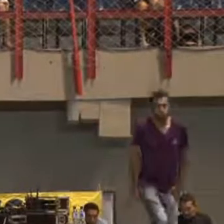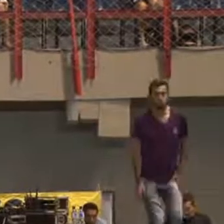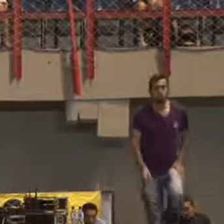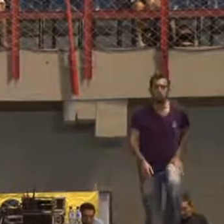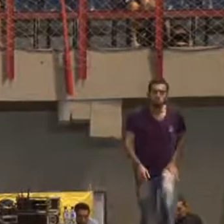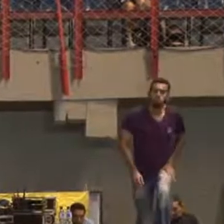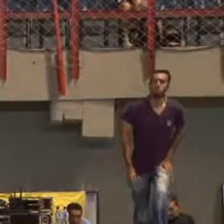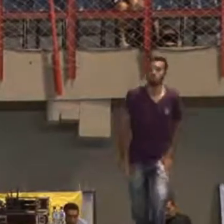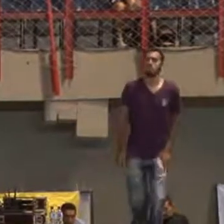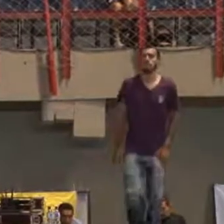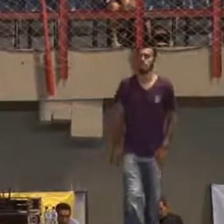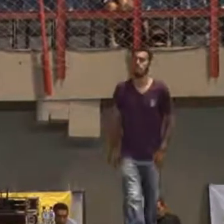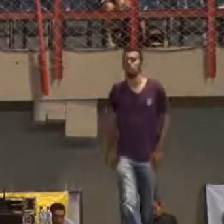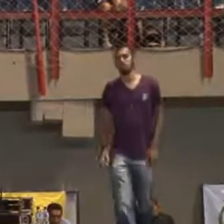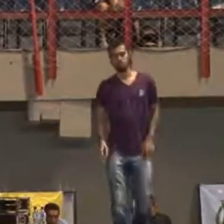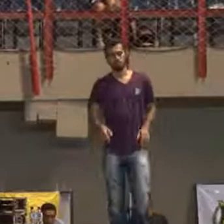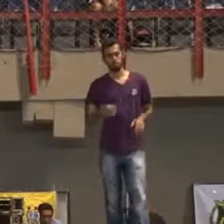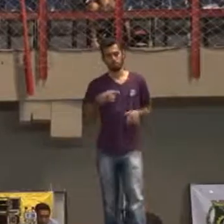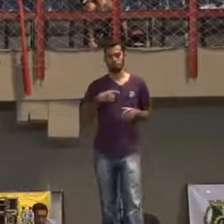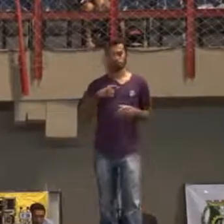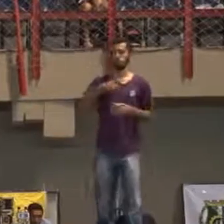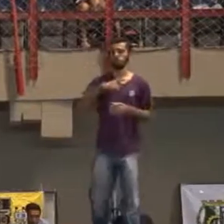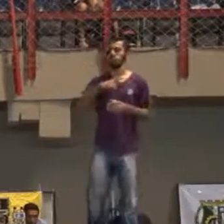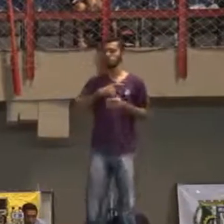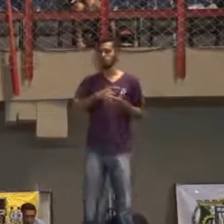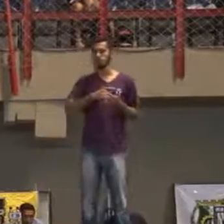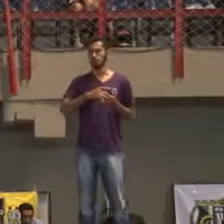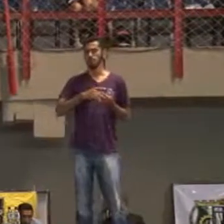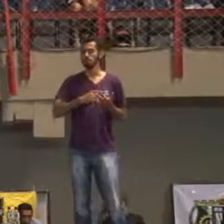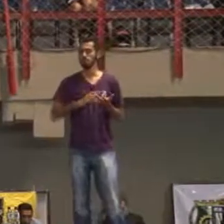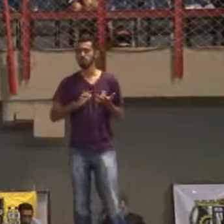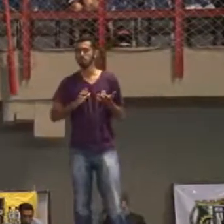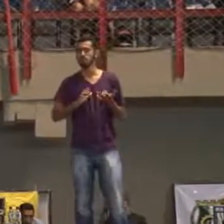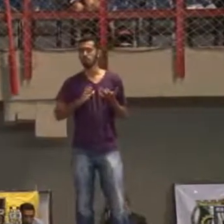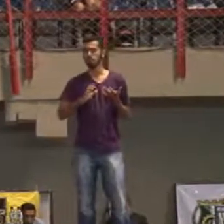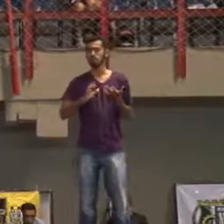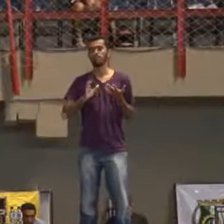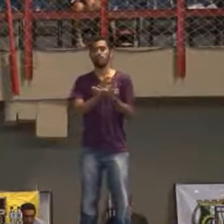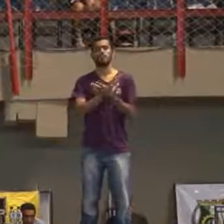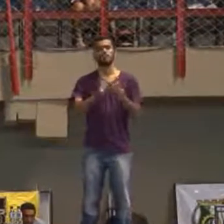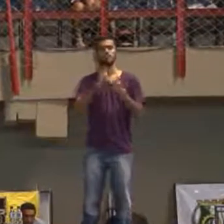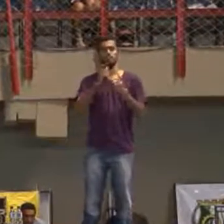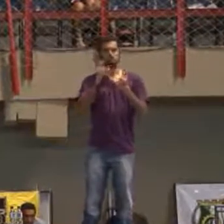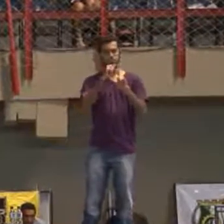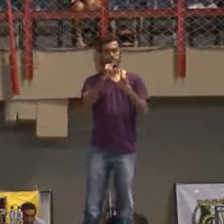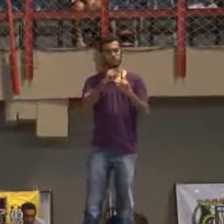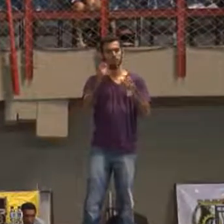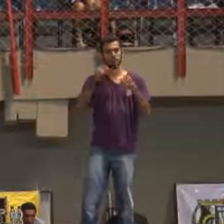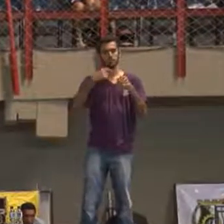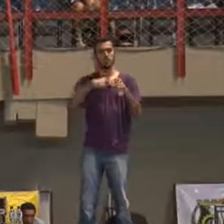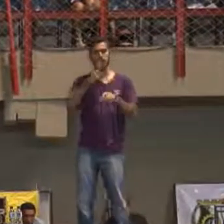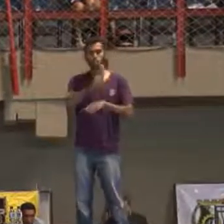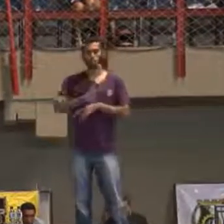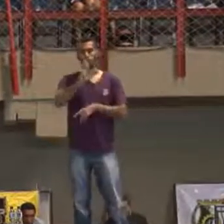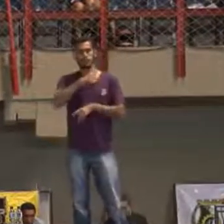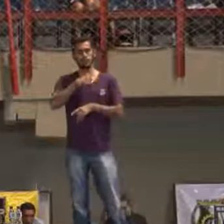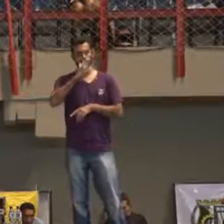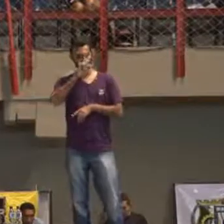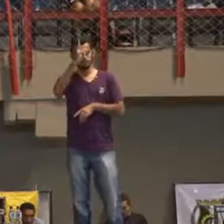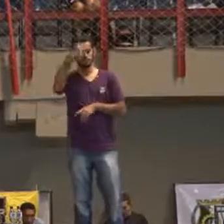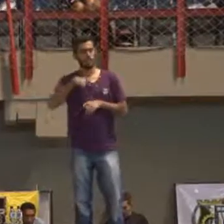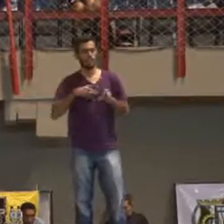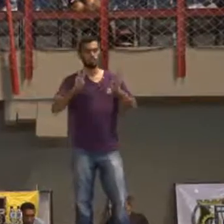Palavras que serão usadas para desenvolver o seu tema. Por exemplo, o